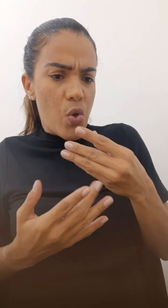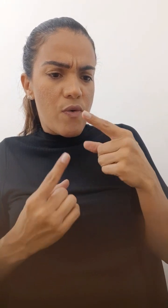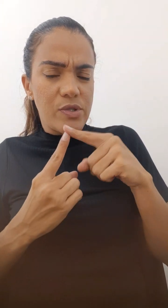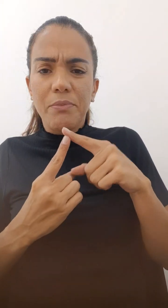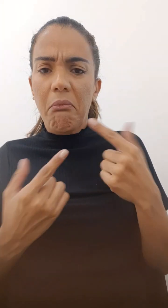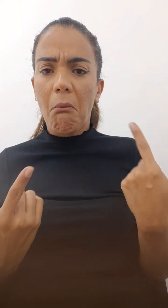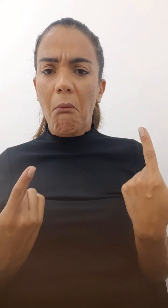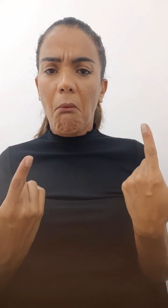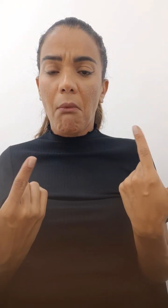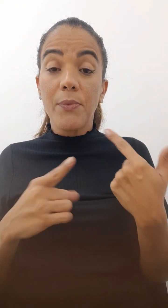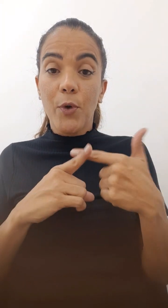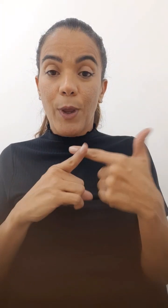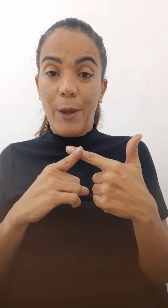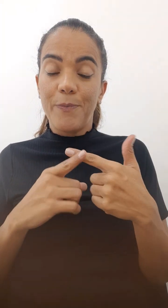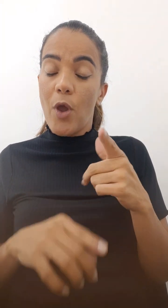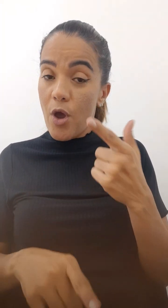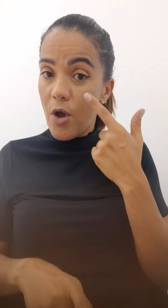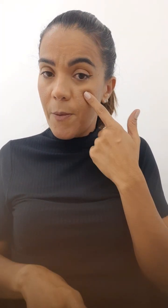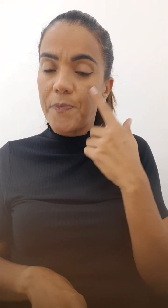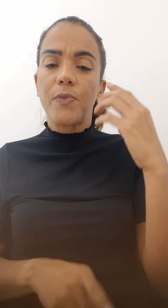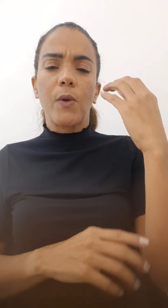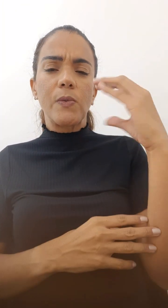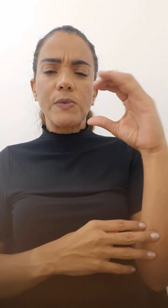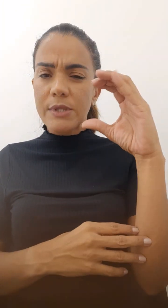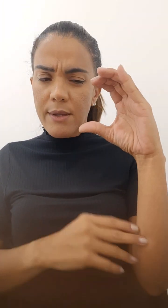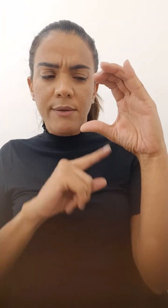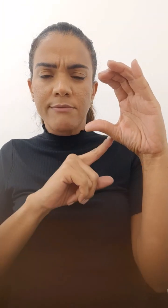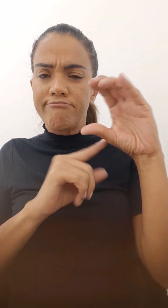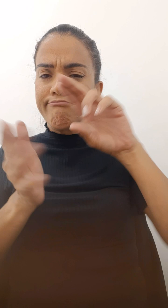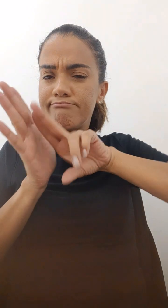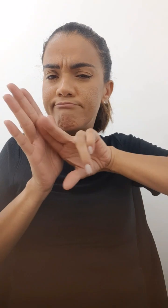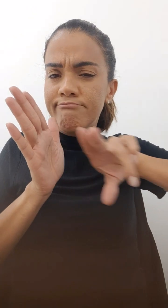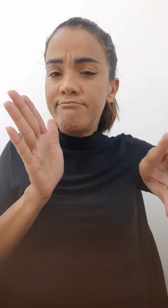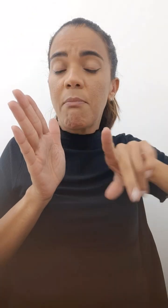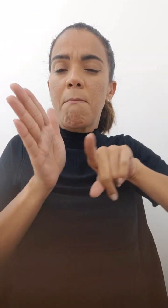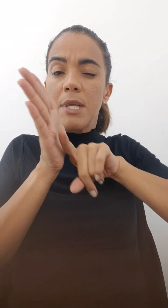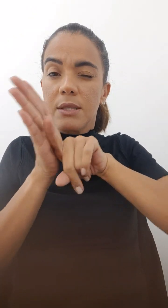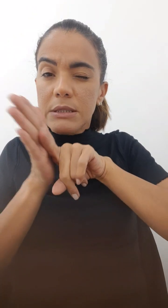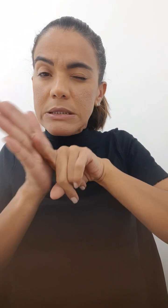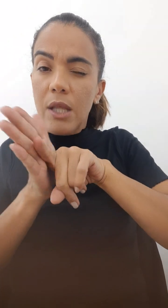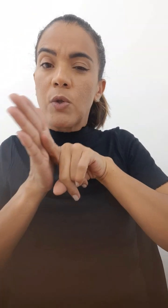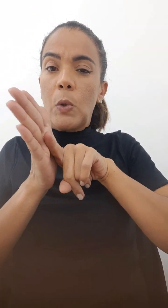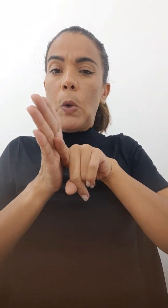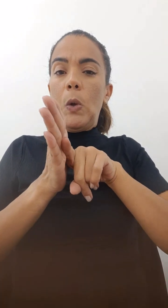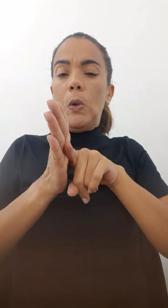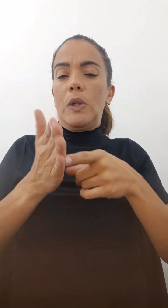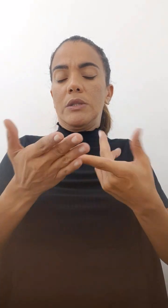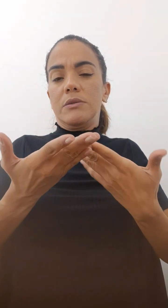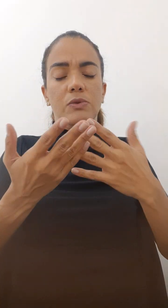gente, preste atenção. Os cientistas, pesquisadores que estão focados, debruçados, para que